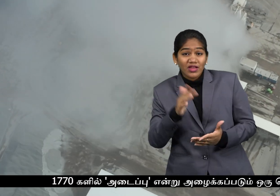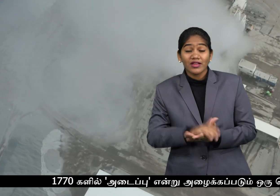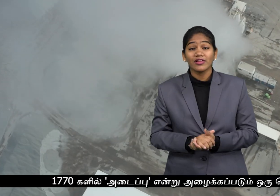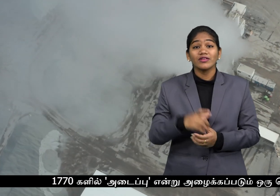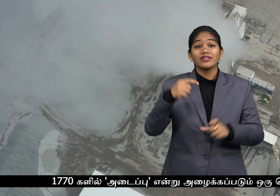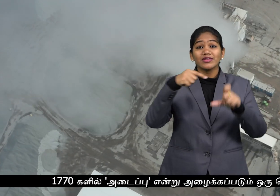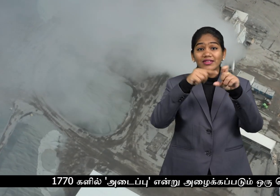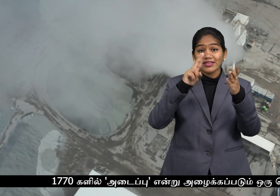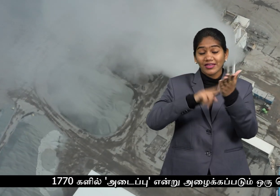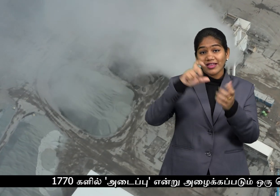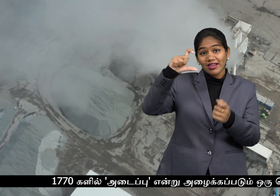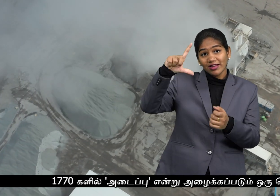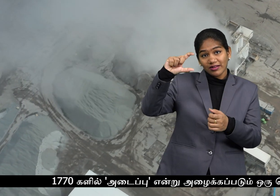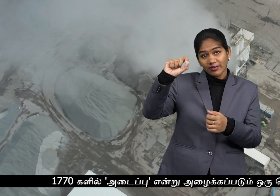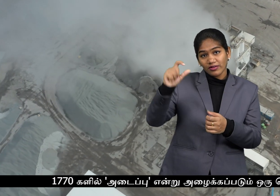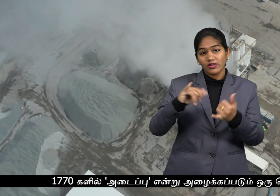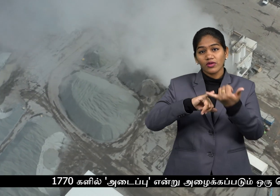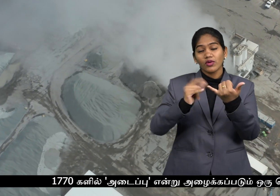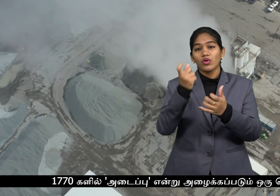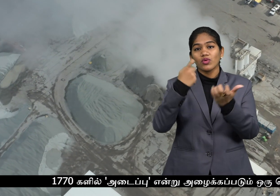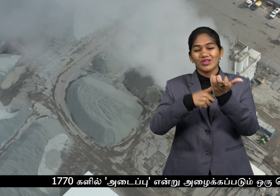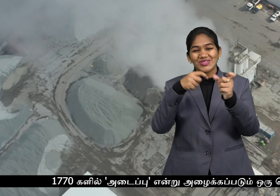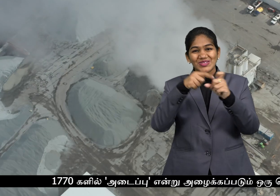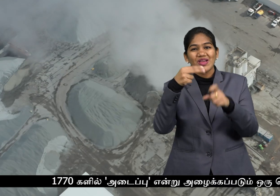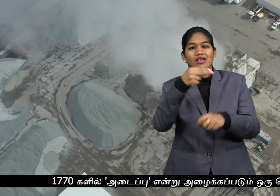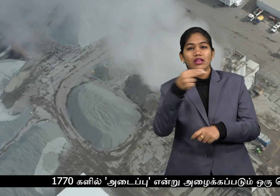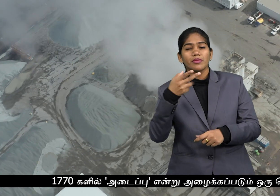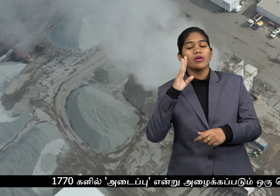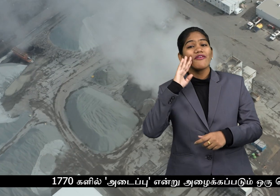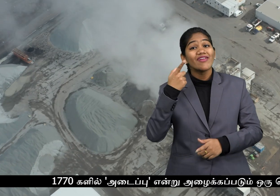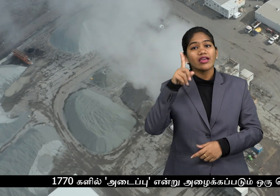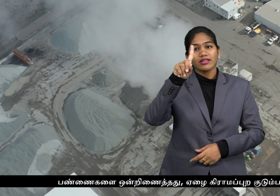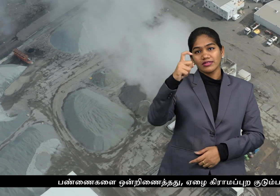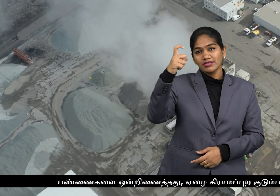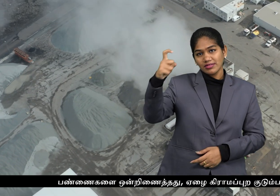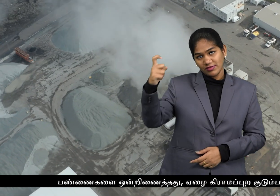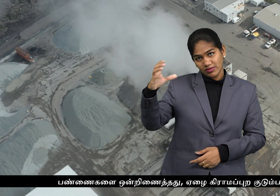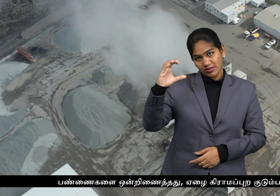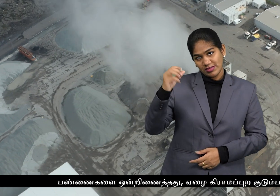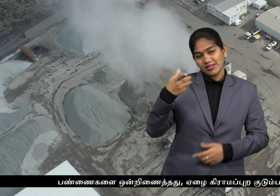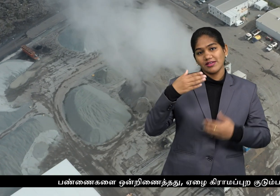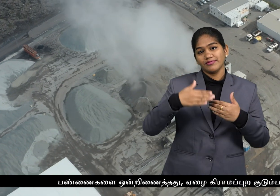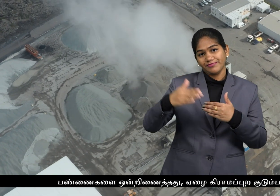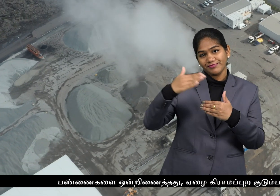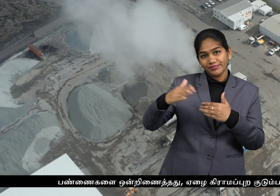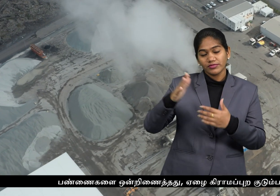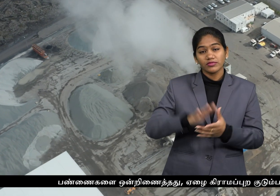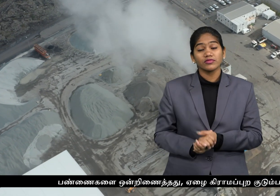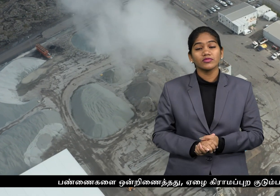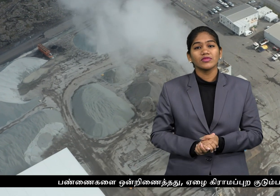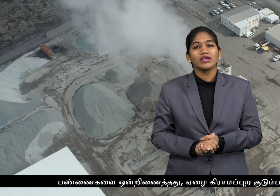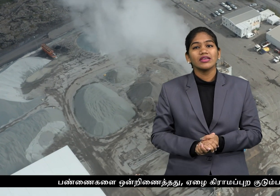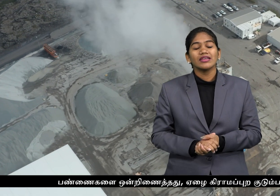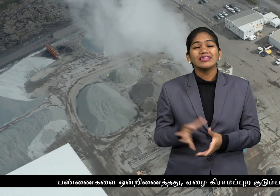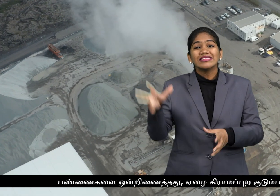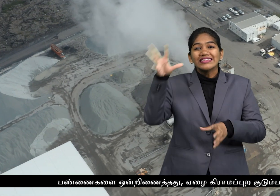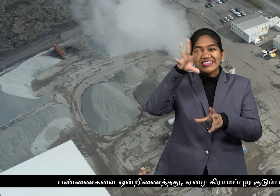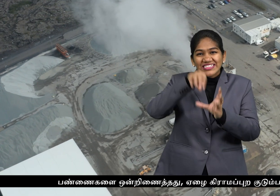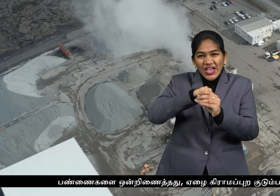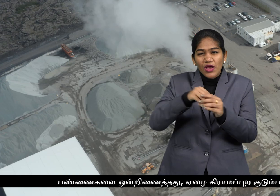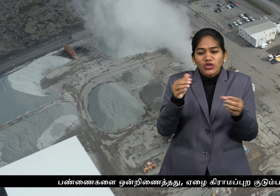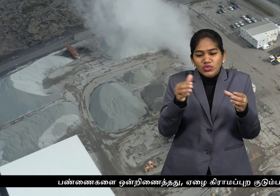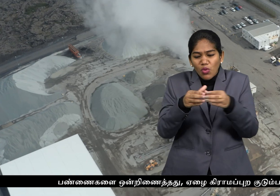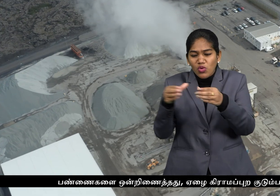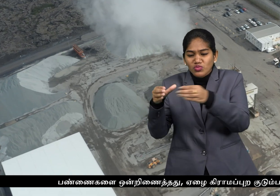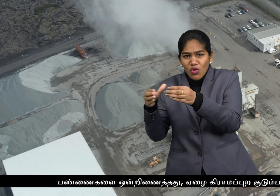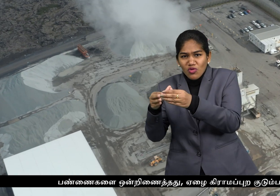1770களில் அடைப்பு என்று அழைக்கப்படும் ஒரு செயல்முறை சிறிய பண்ணைகளை ஒன்றிணைத்தது, ஏழை கிராமப்புற